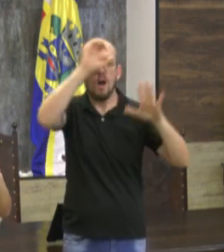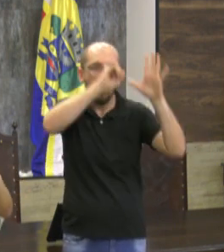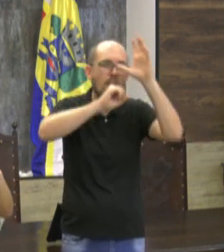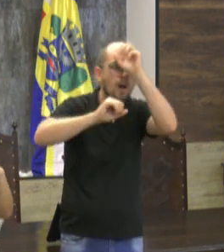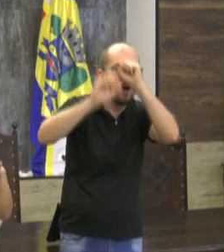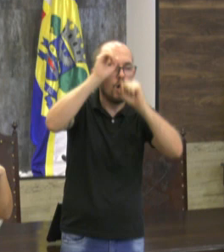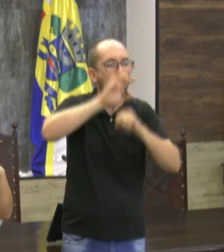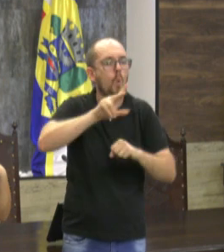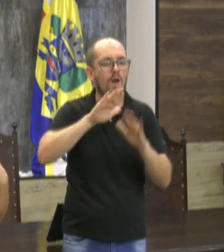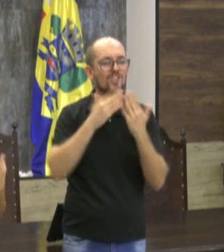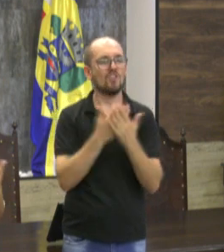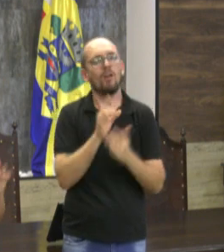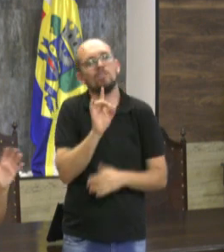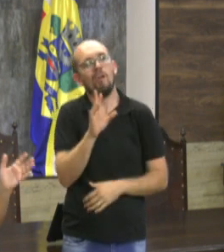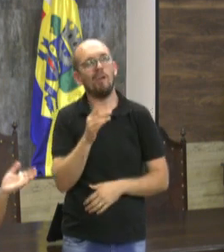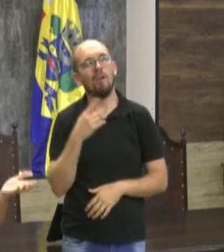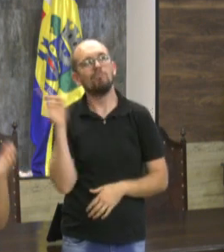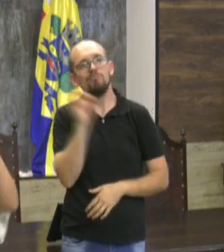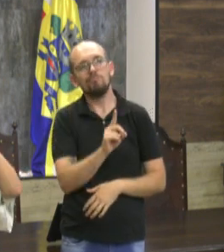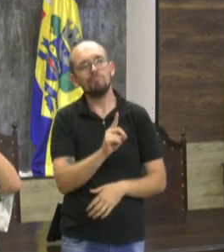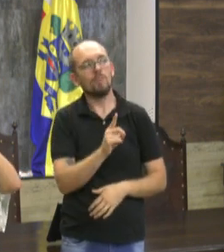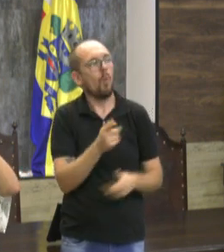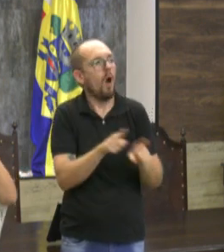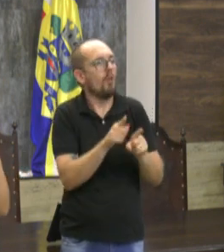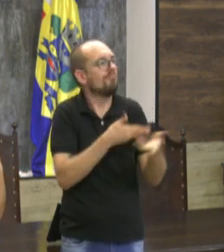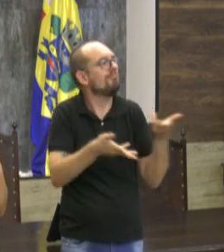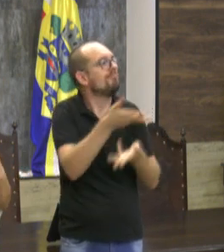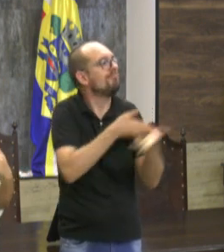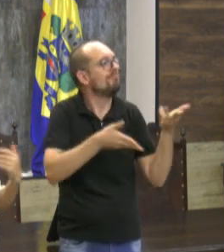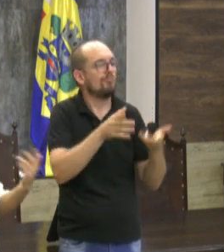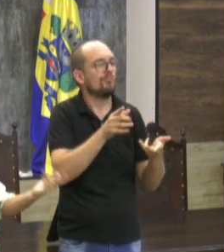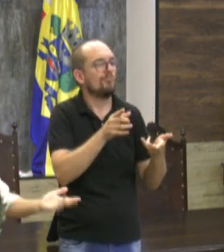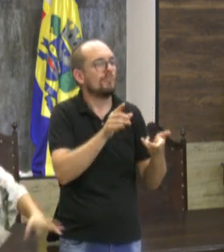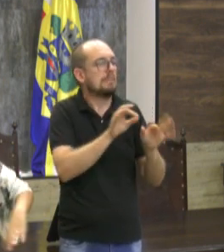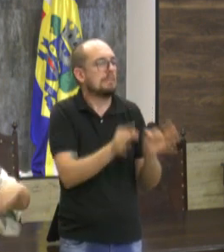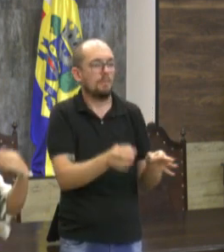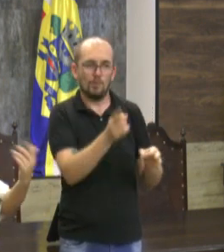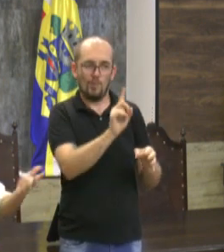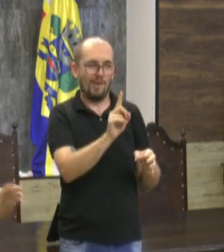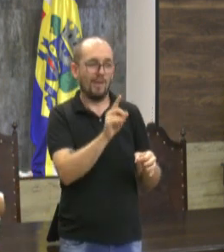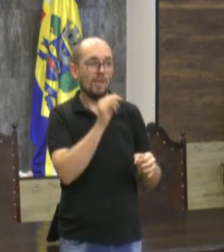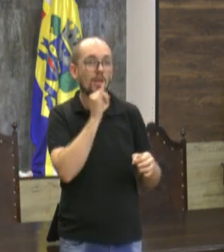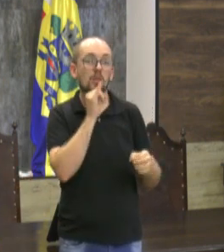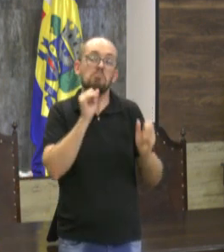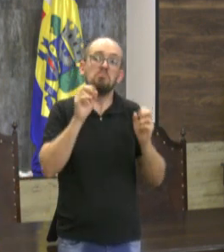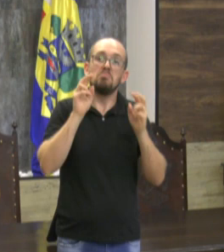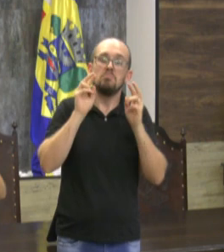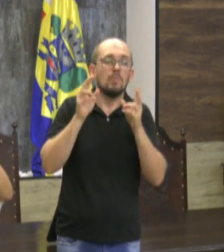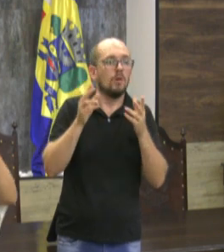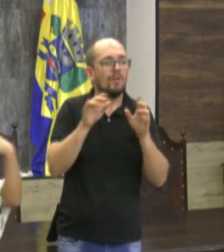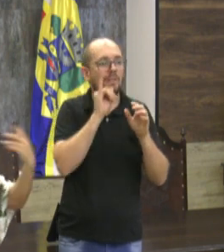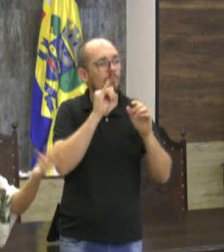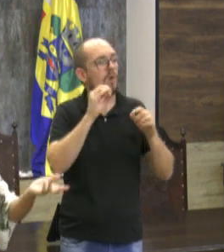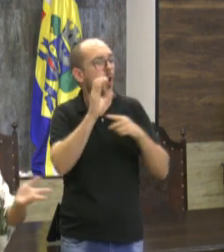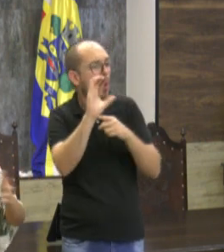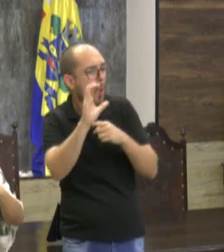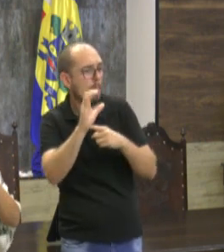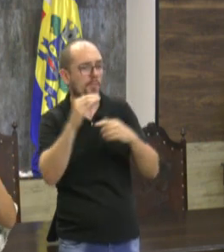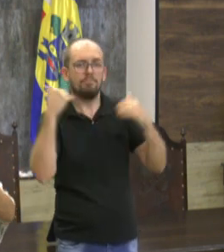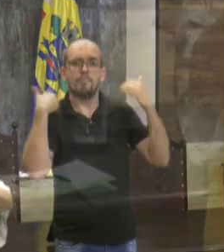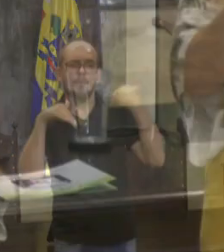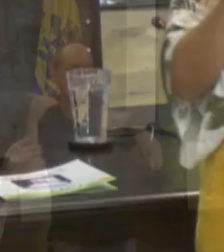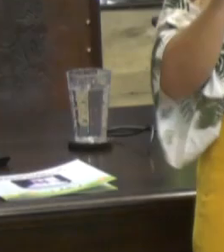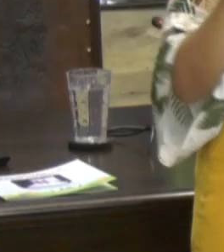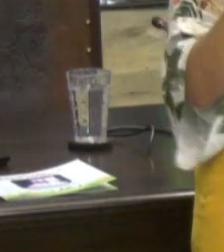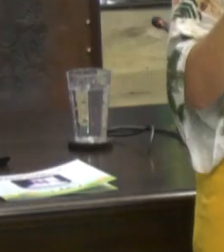local só para ele também socializar. A questão social, a gente leva a criança no clube, na igreja, numa festa, no supermercado. A